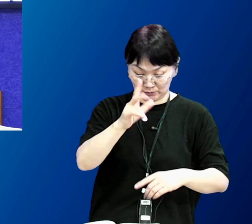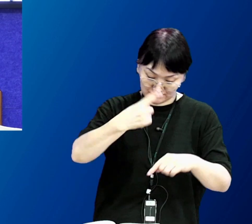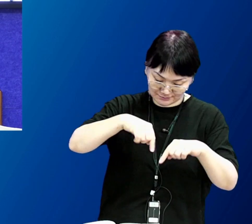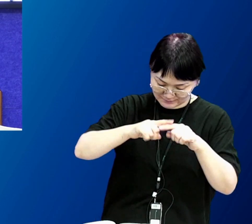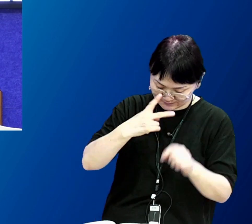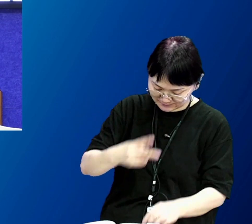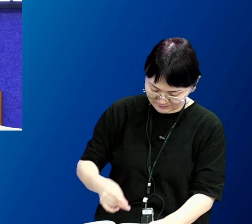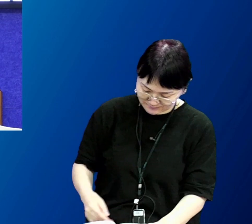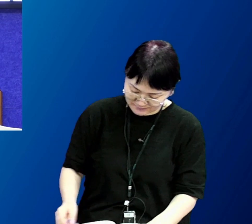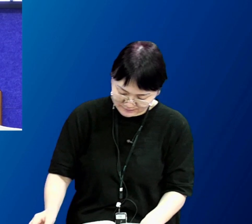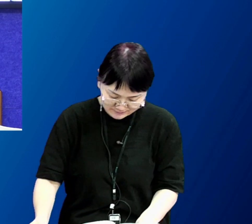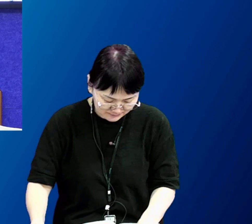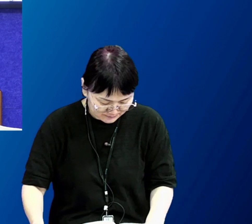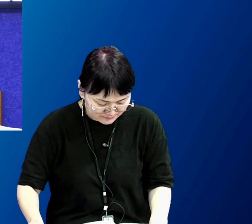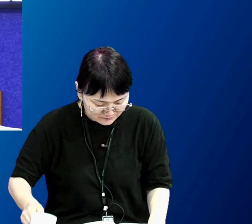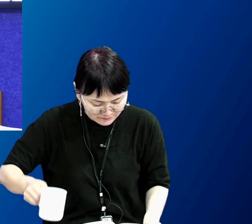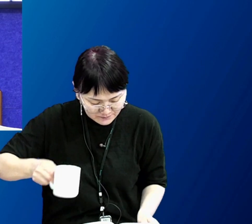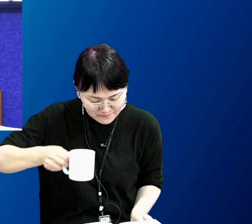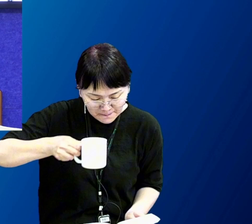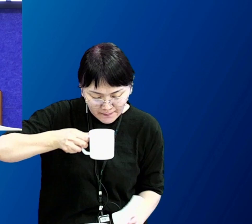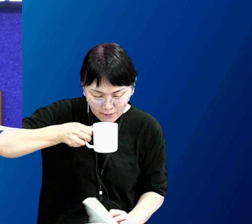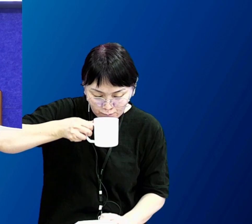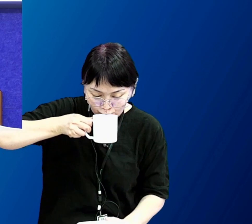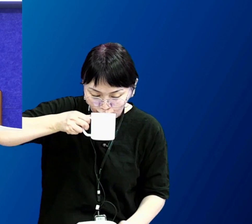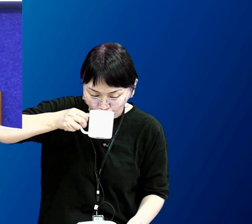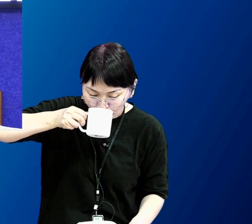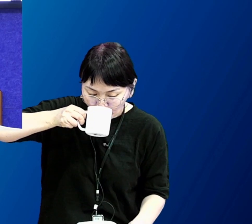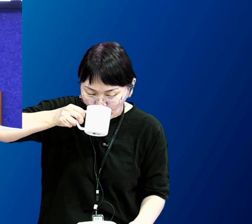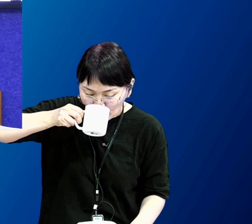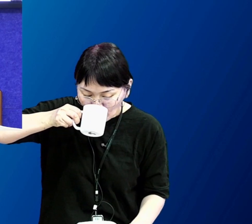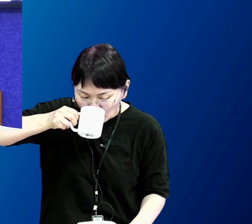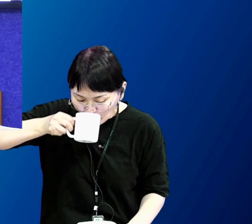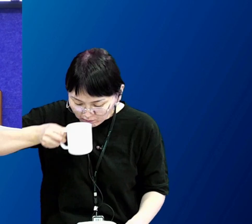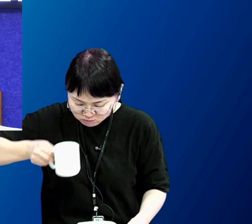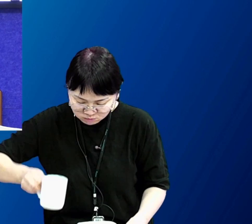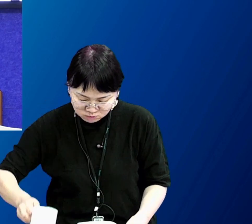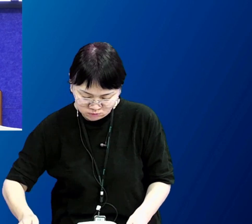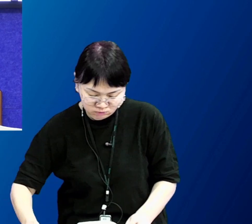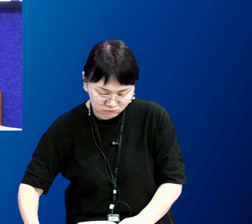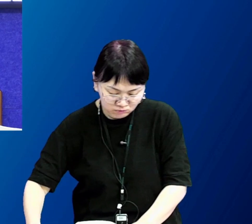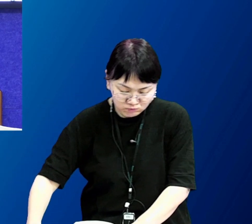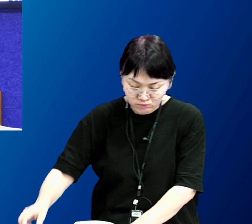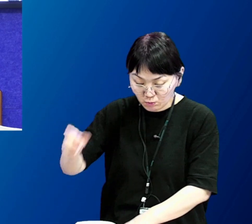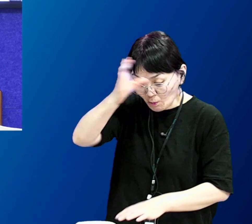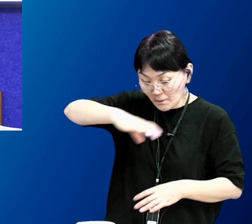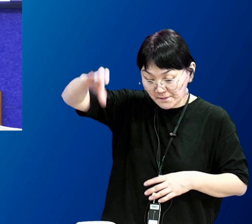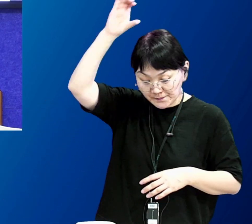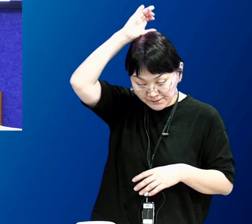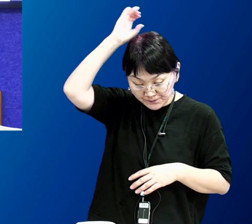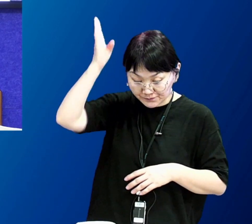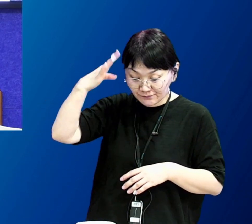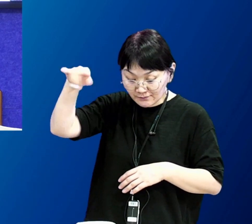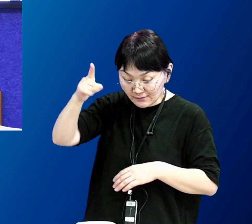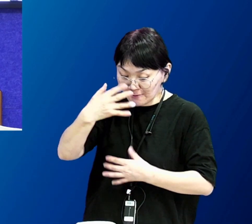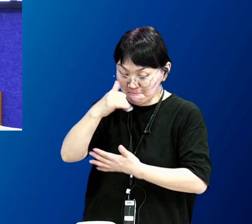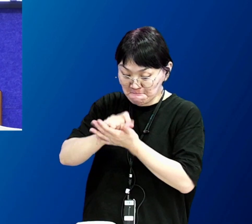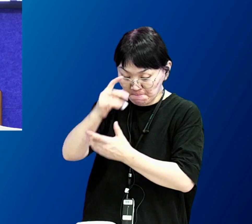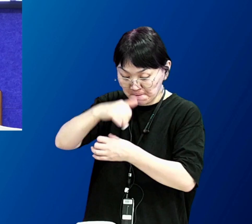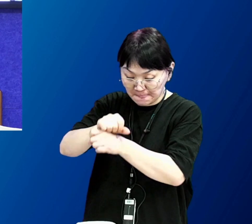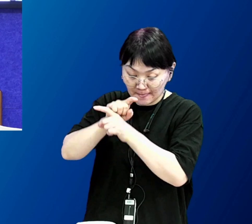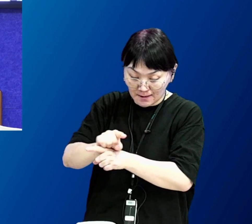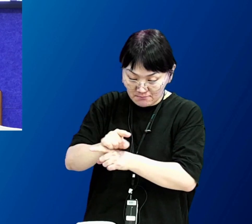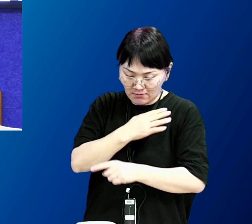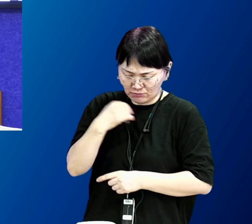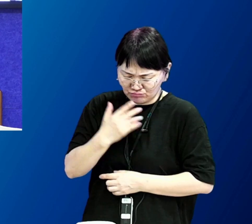Нэгдүгээрээд 3:3 дээр гарцаагүй ингэж хэлсэн мэз. Соломон эцэг Давидынхан тогтоолуудаар алхаж эзэнд